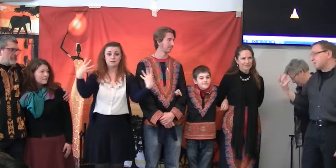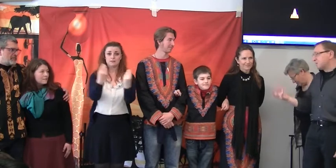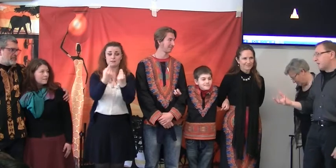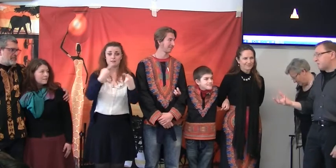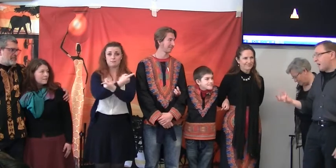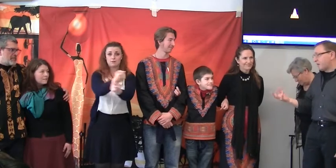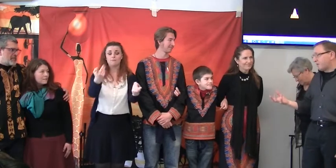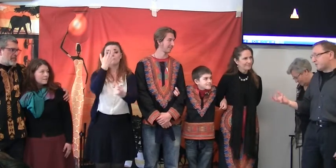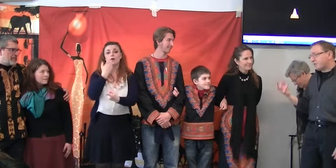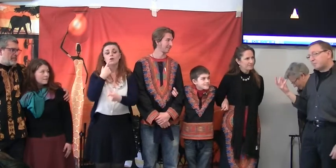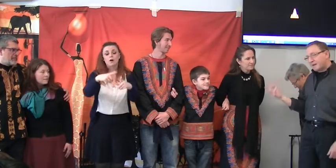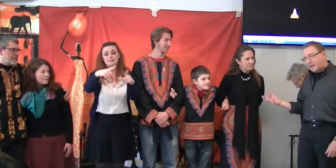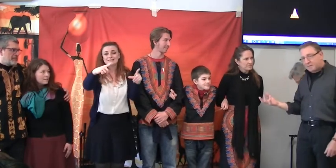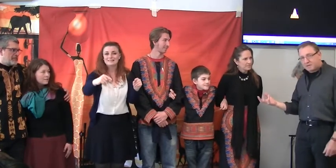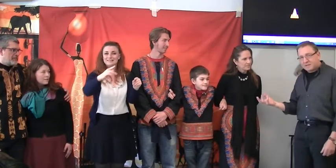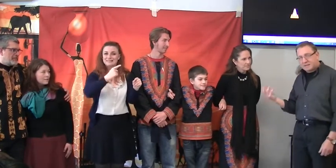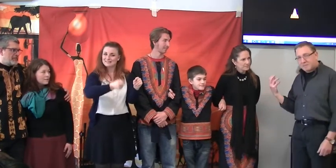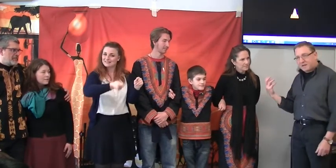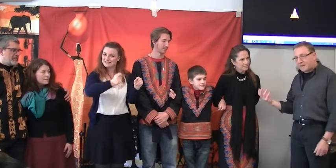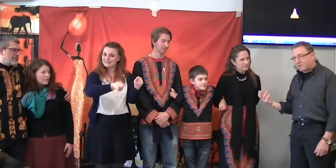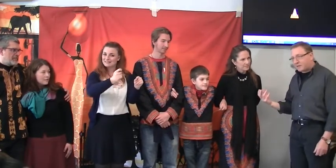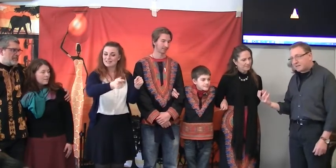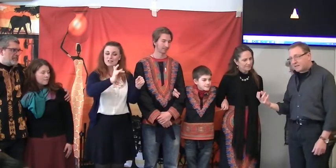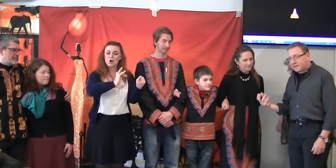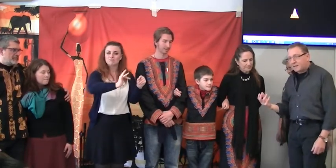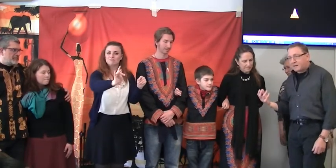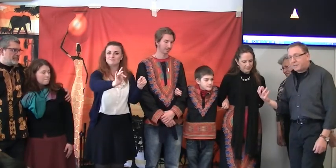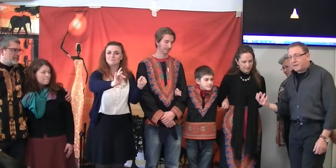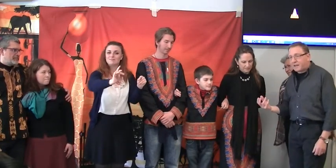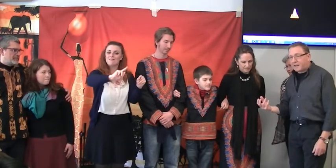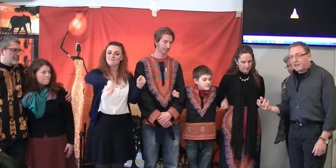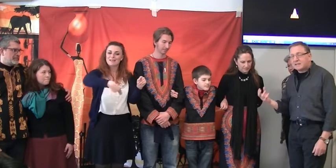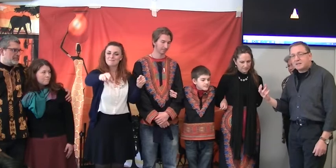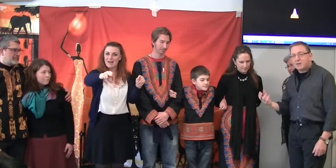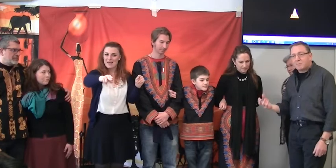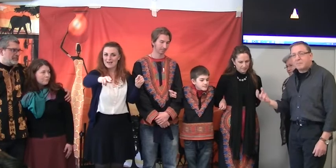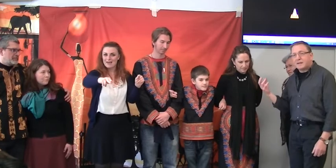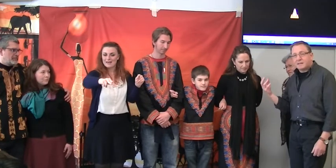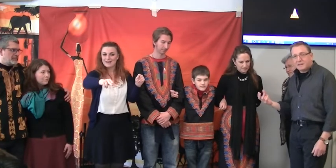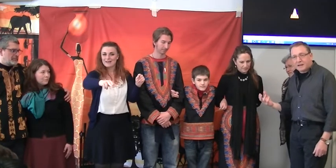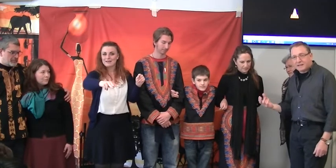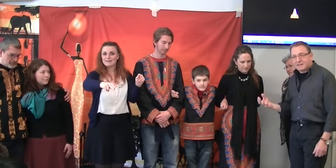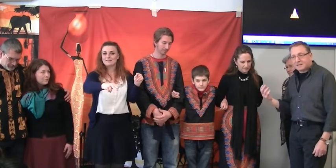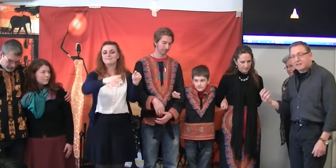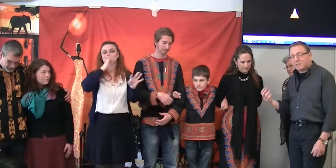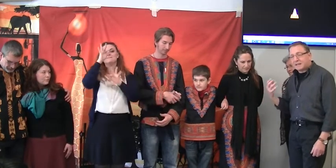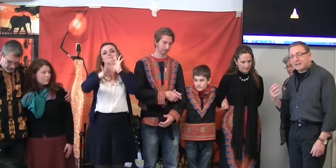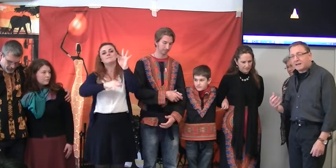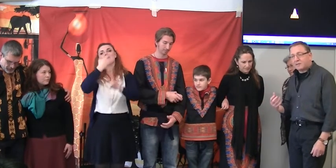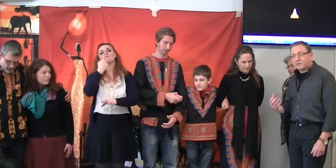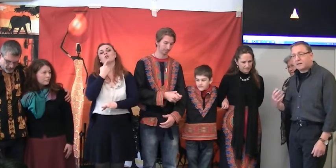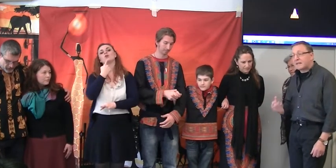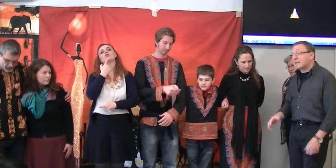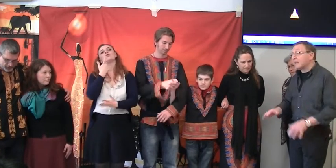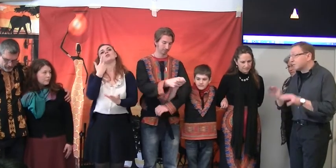quell'assegno spirituale in bianco oggi, voglio pregare per loro insieme alle diaconesse, perché il Signore benedica e si sentano mandati